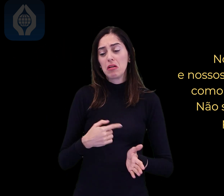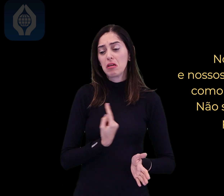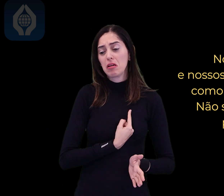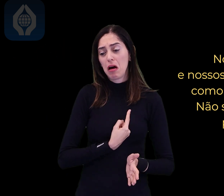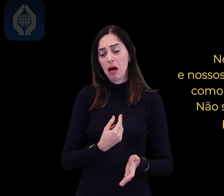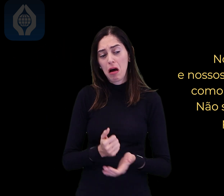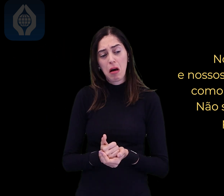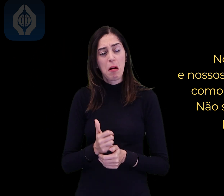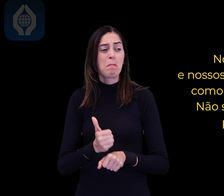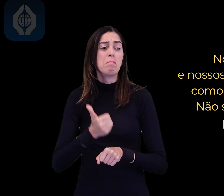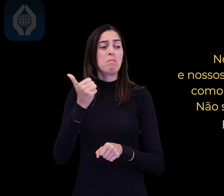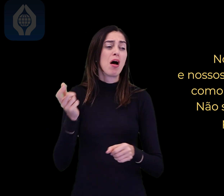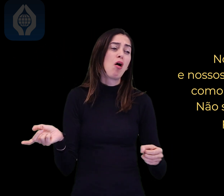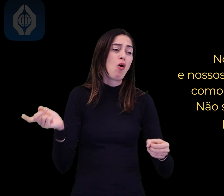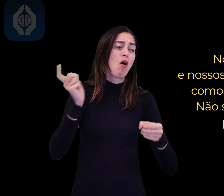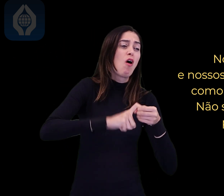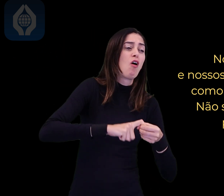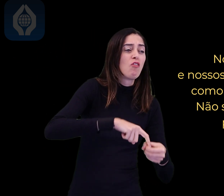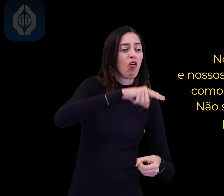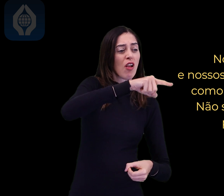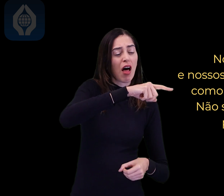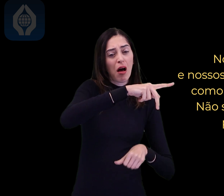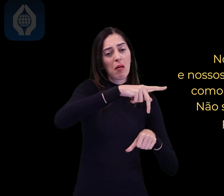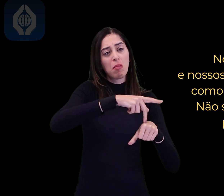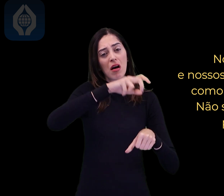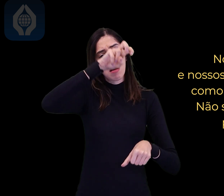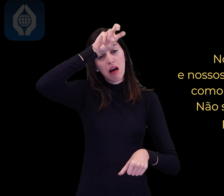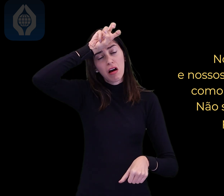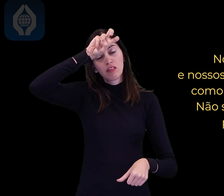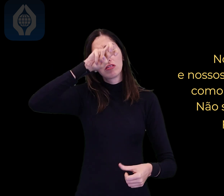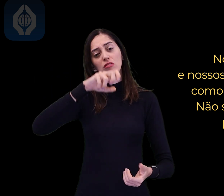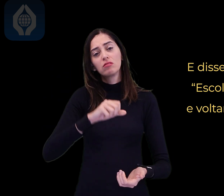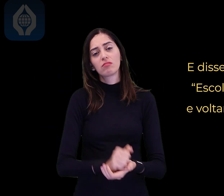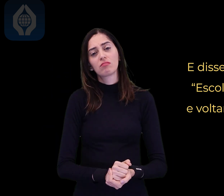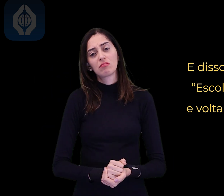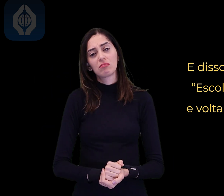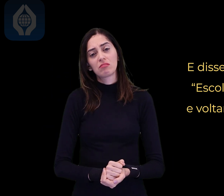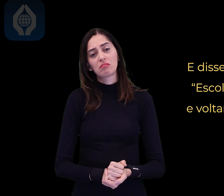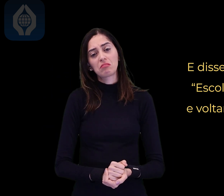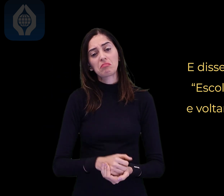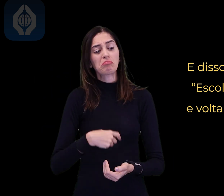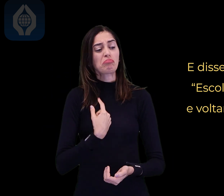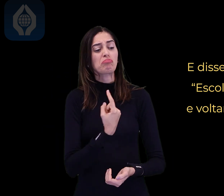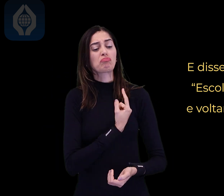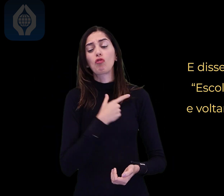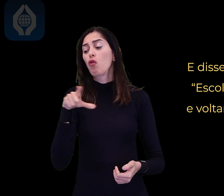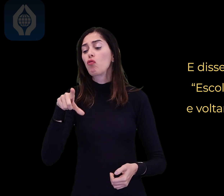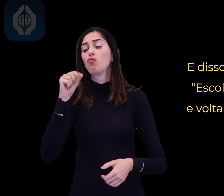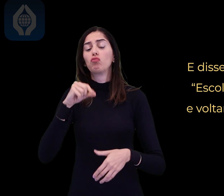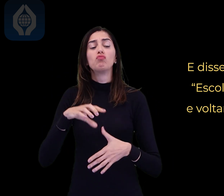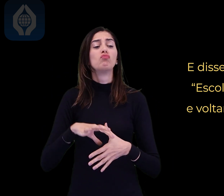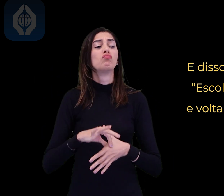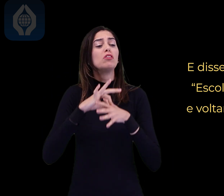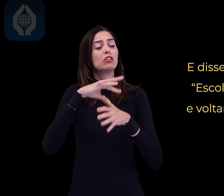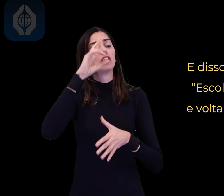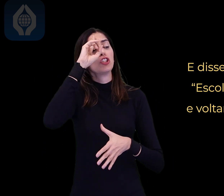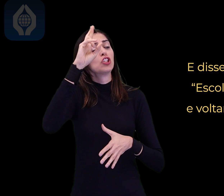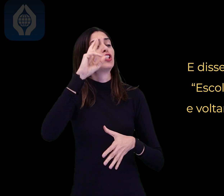como despojo de guerra. Não seria melhor voltar para o Egito? E disseram uns aos outros: escolheremos um chefe